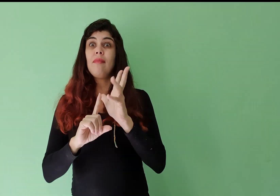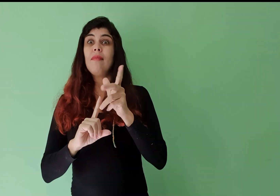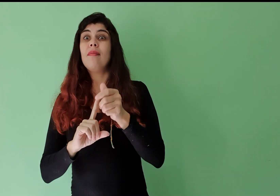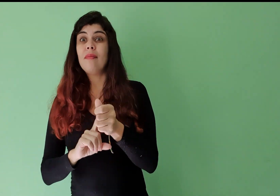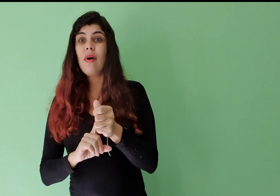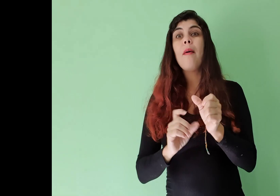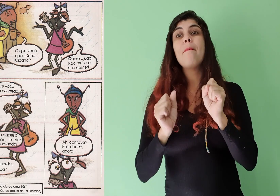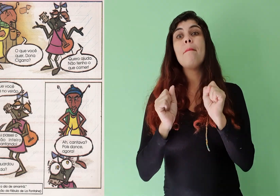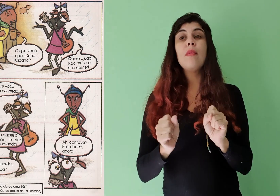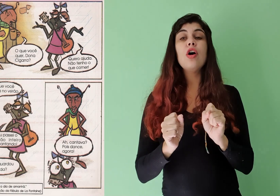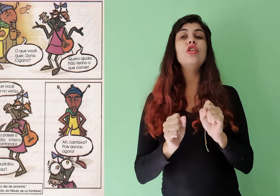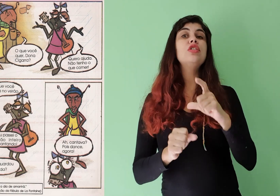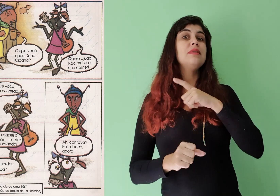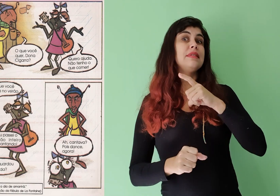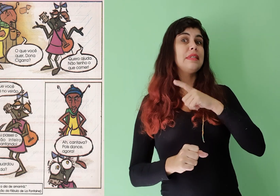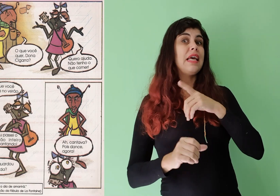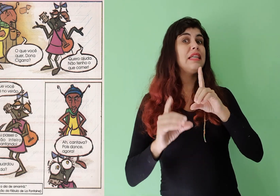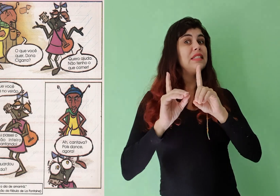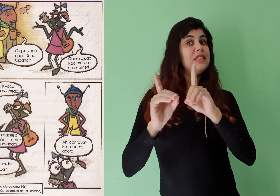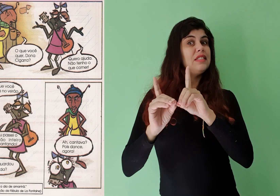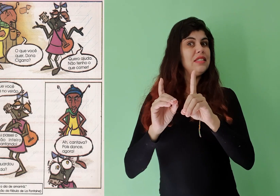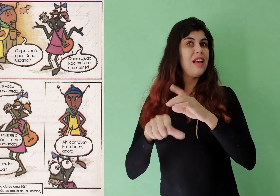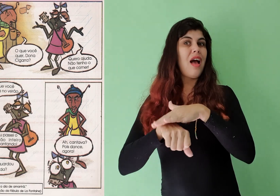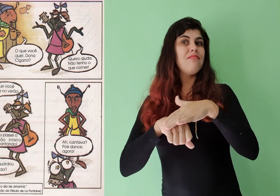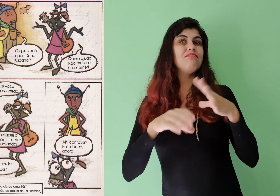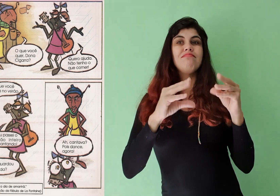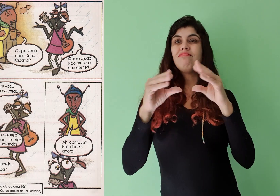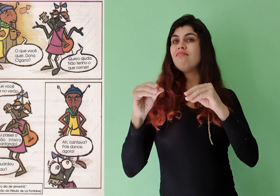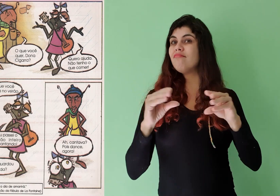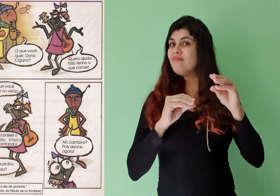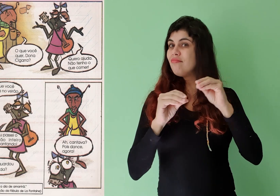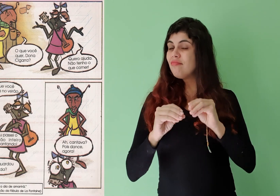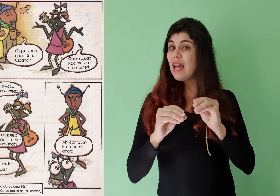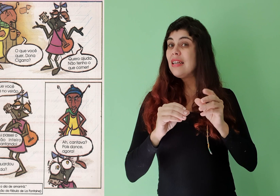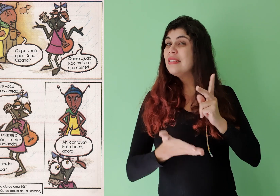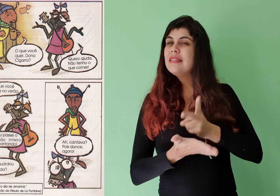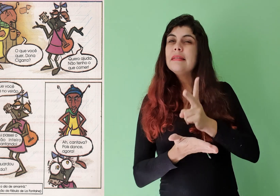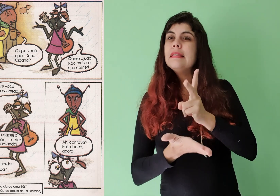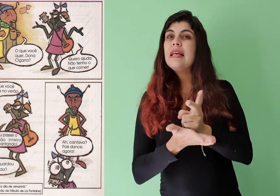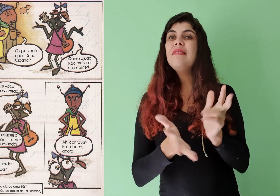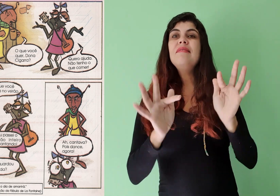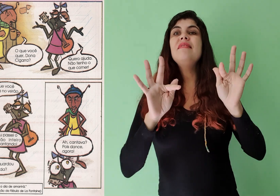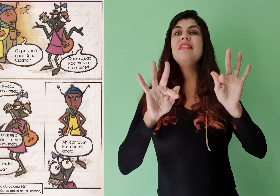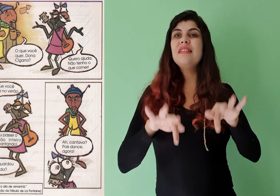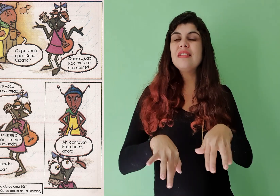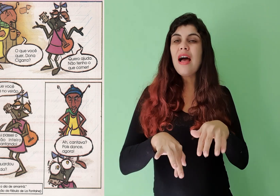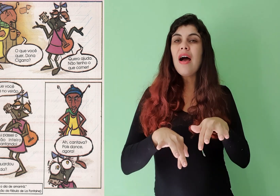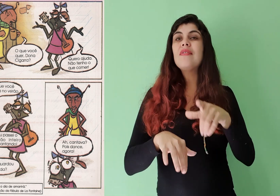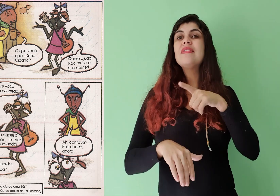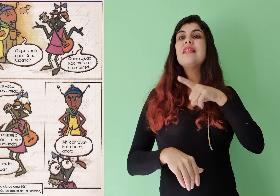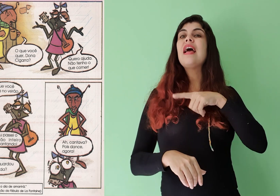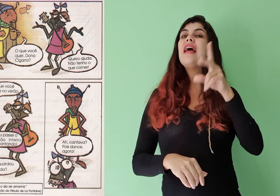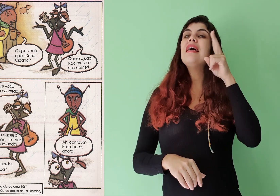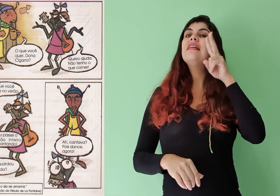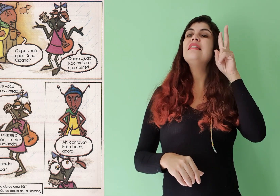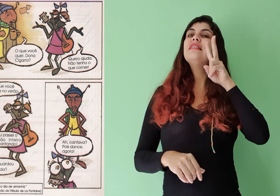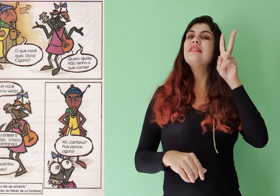as fábulas, elas podem ter diálogos e sempre no final tem a moral da